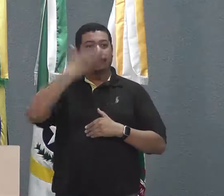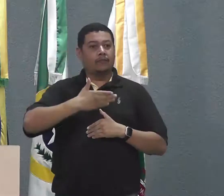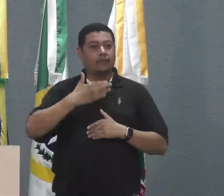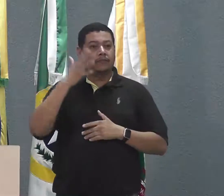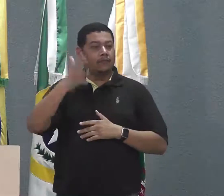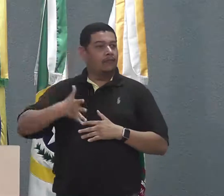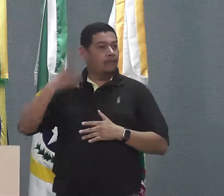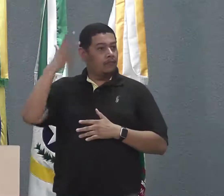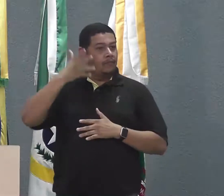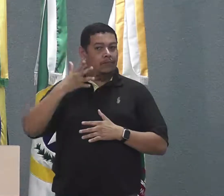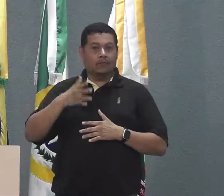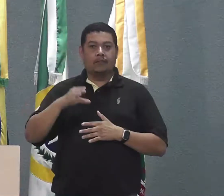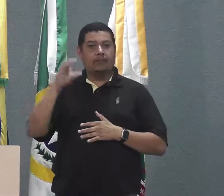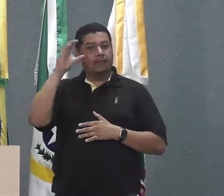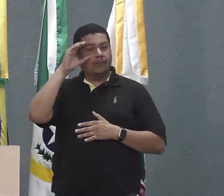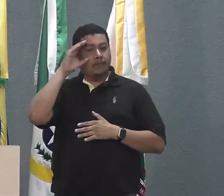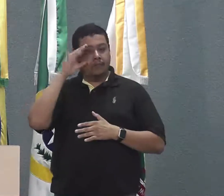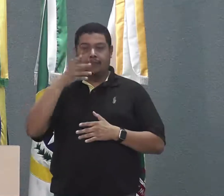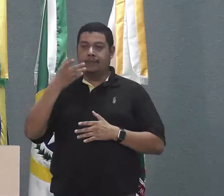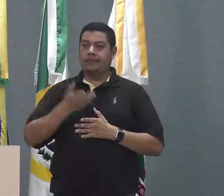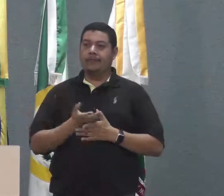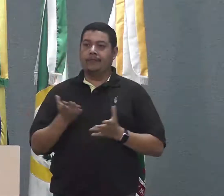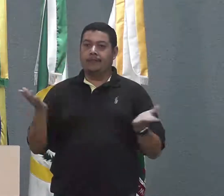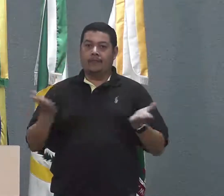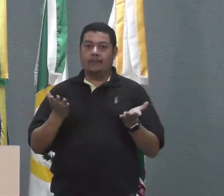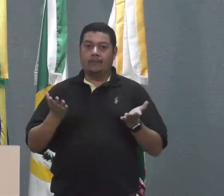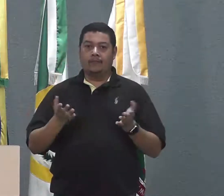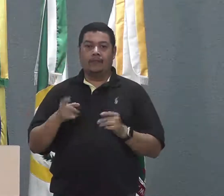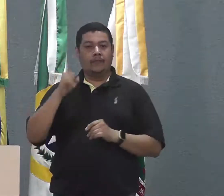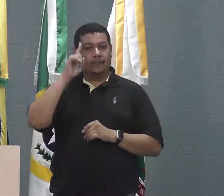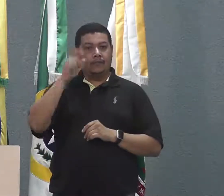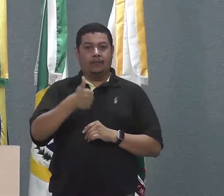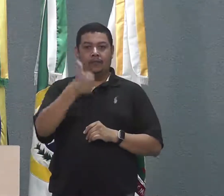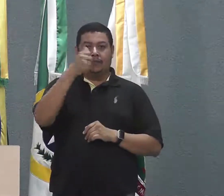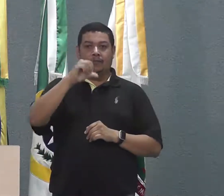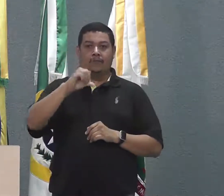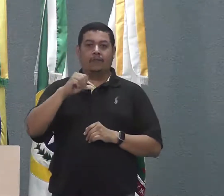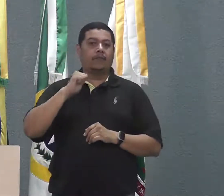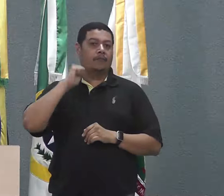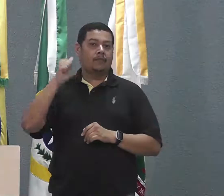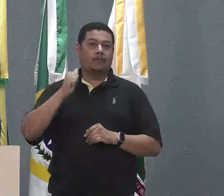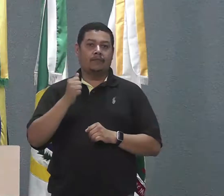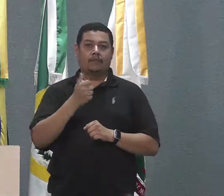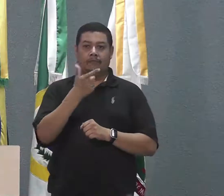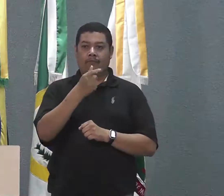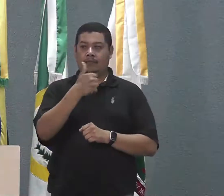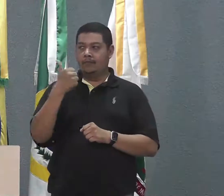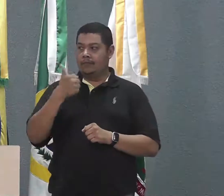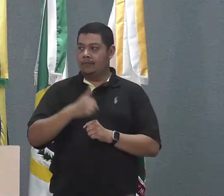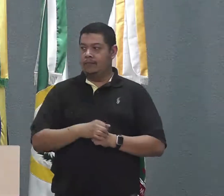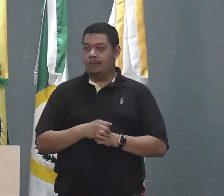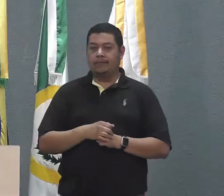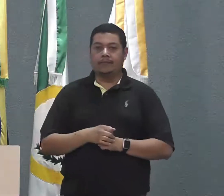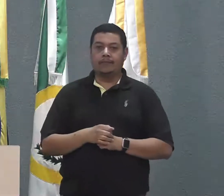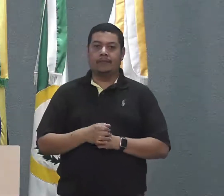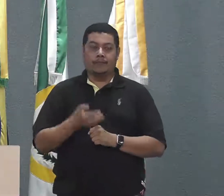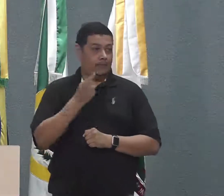do vereador Paulinho do Cinema na sessão do dia 19 de abril de 2021. A